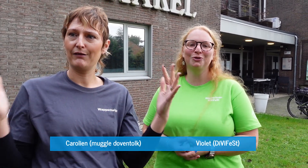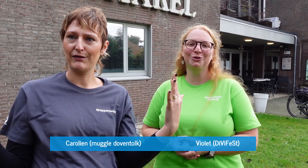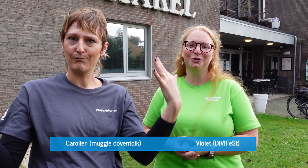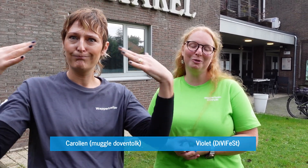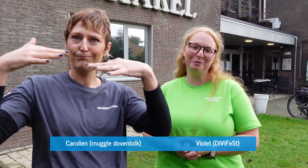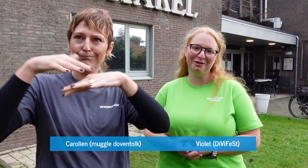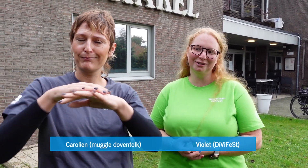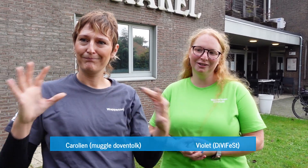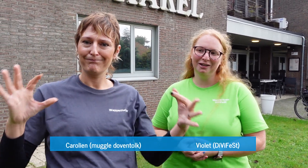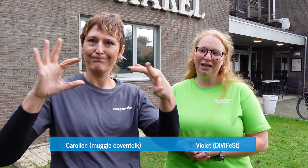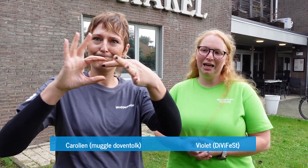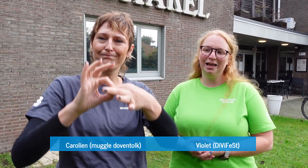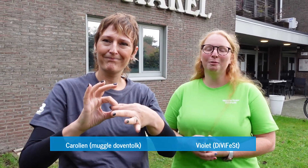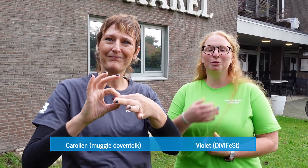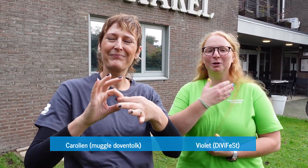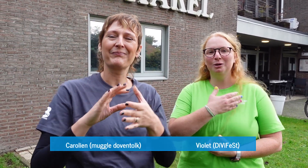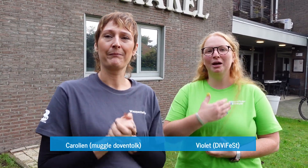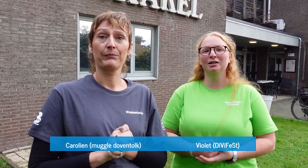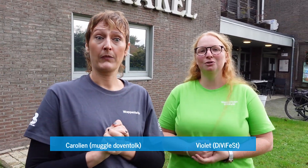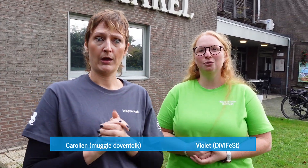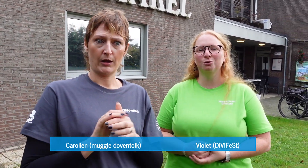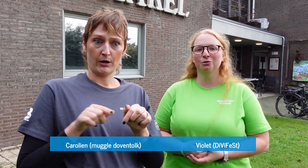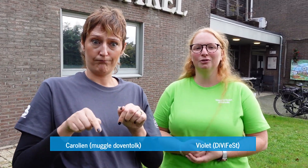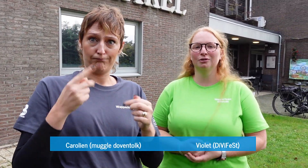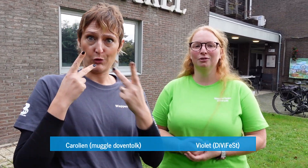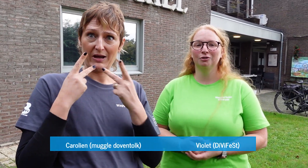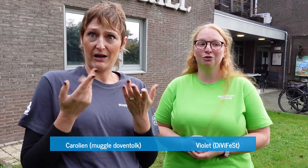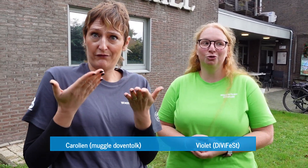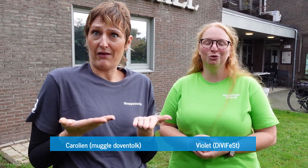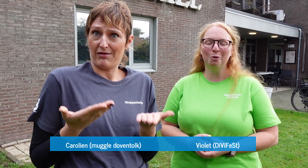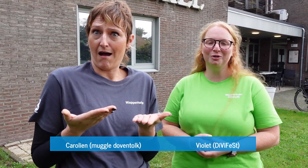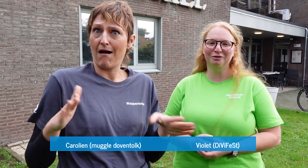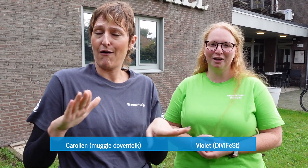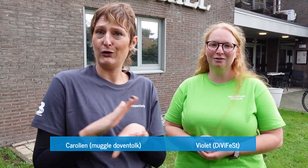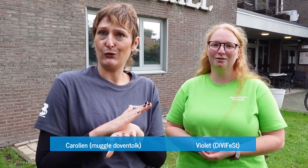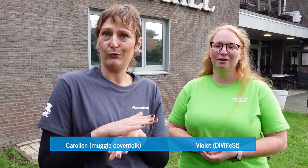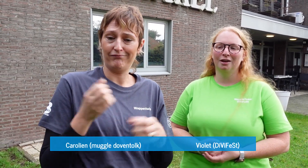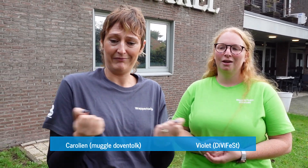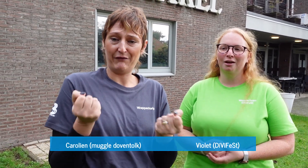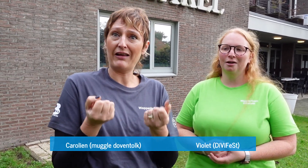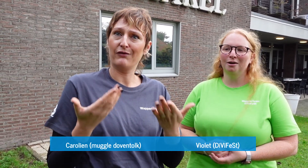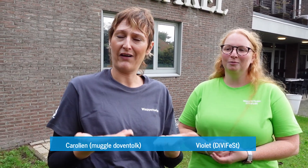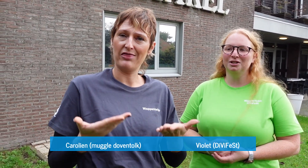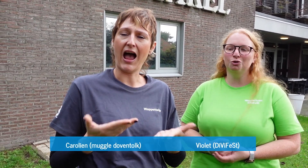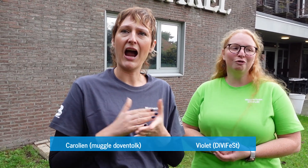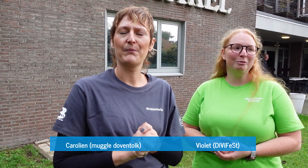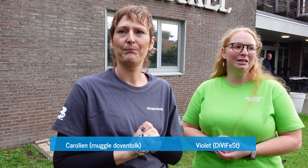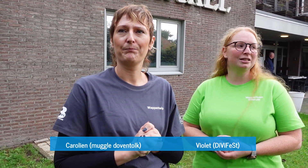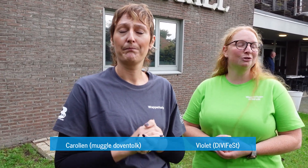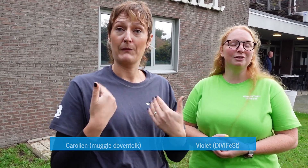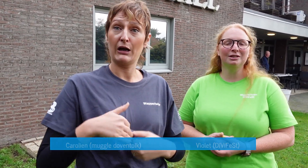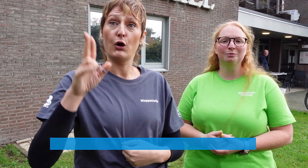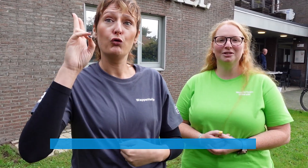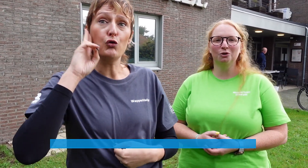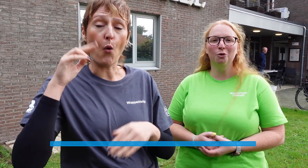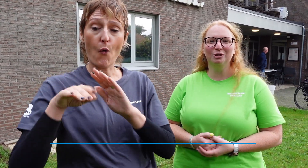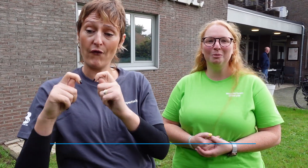slaan tussen de twee werelden en dat proberen wij hier ook gewoon te doen op het Event ehm er zijn dove mensen in